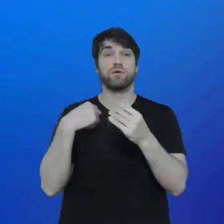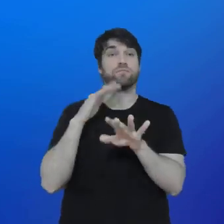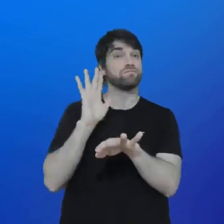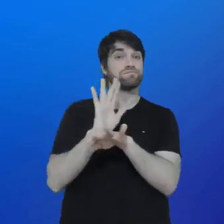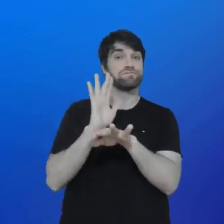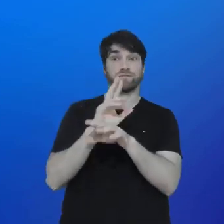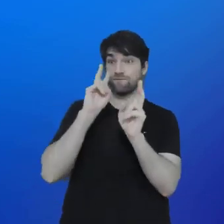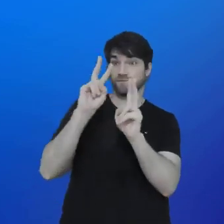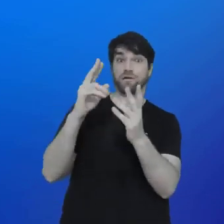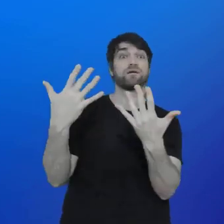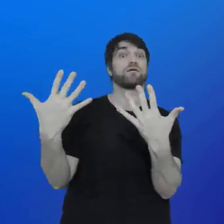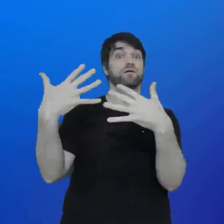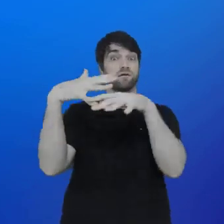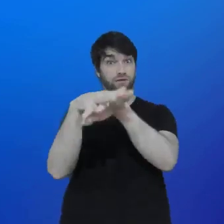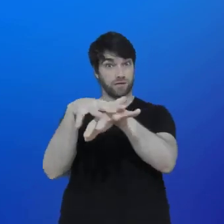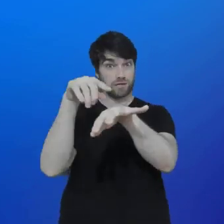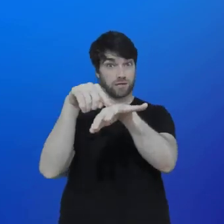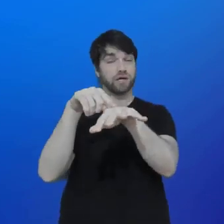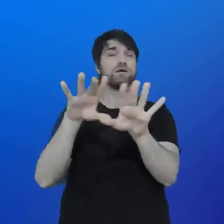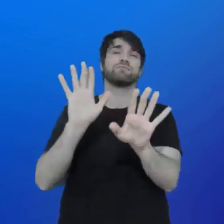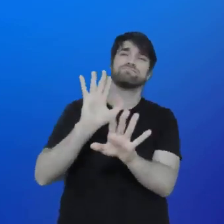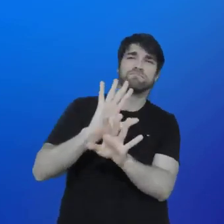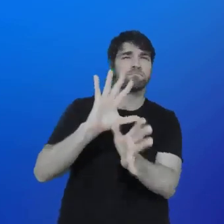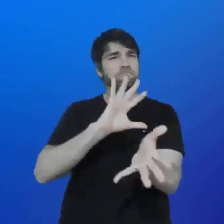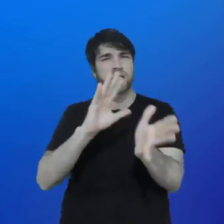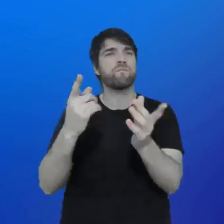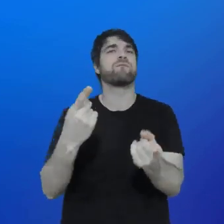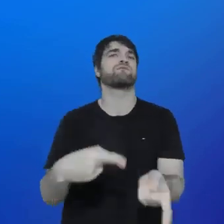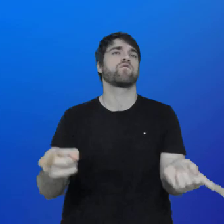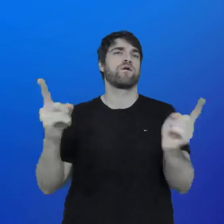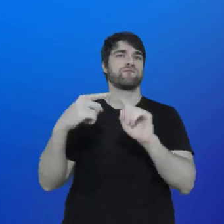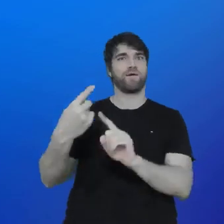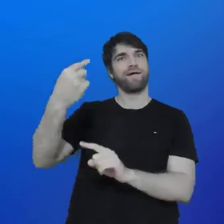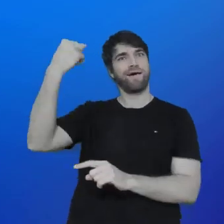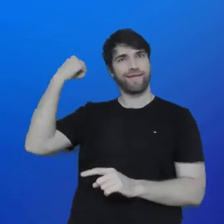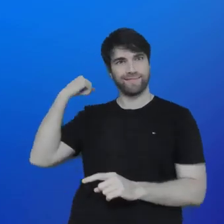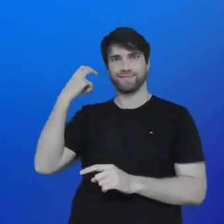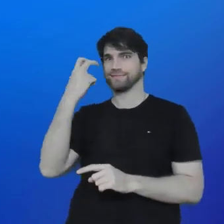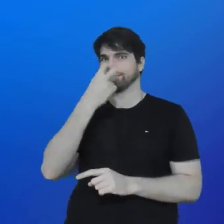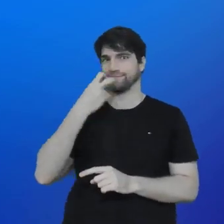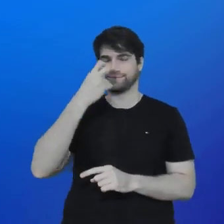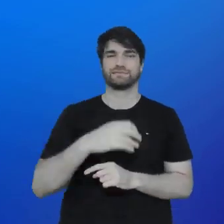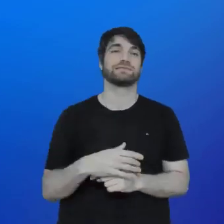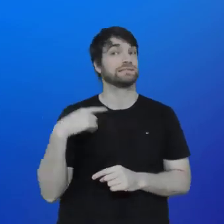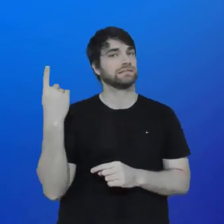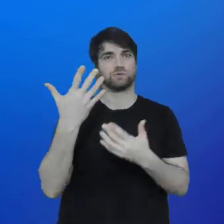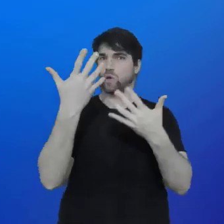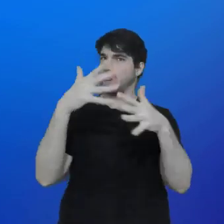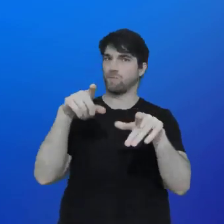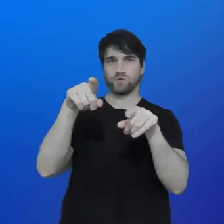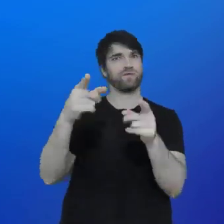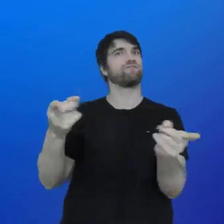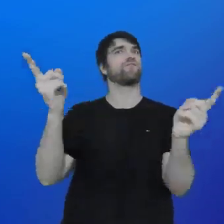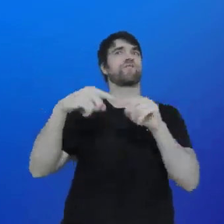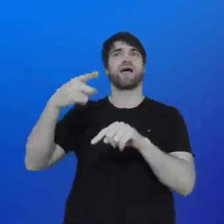preocupa muchísimo. Nos preocupa porque vemos a la integración como un retroceso, como si volviéramos al pasado, a la época oralista, y nosotros no queremos volver al